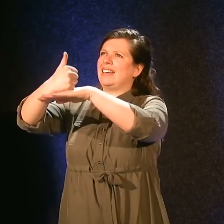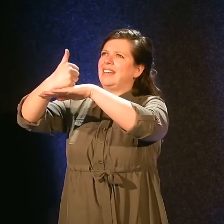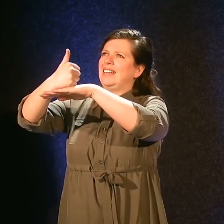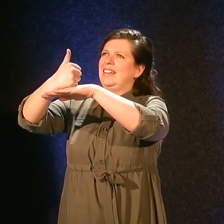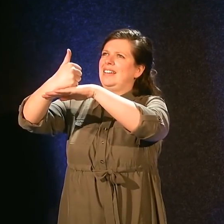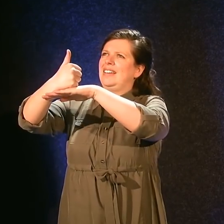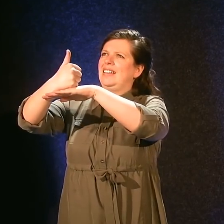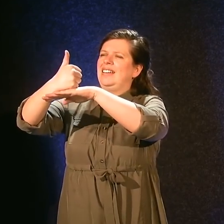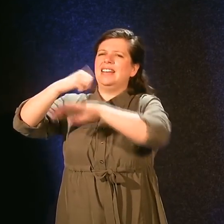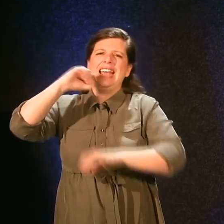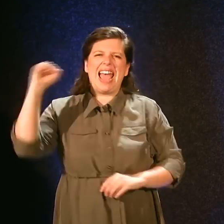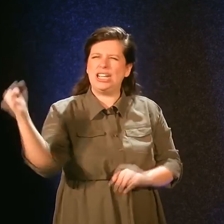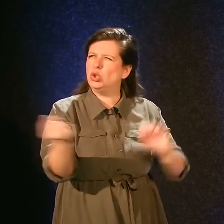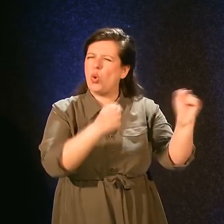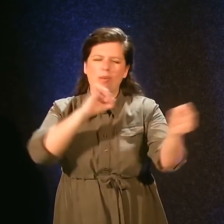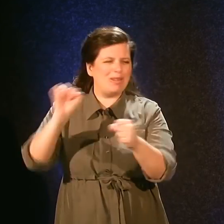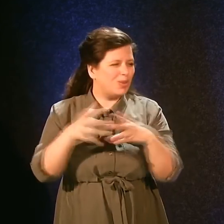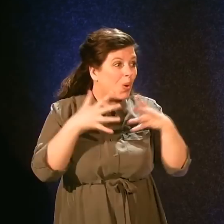Heer, geen storm is te groot voor u.